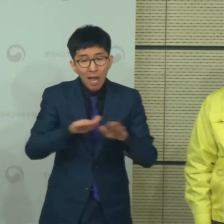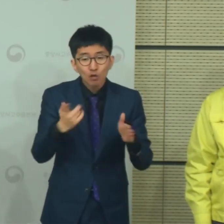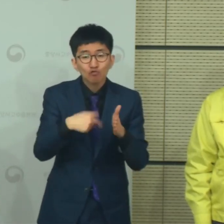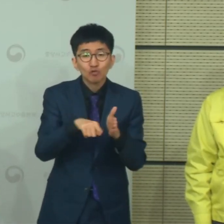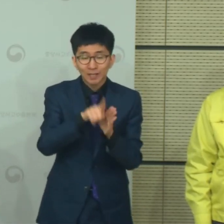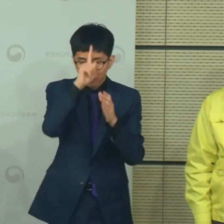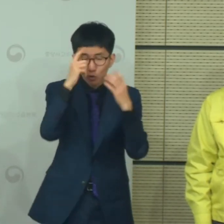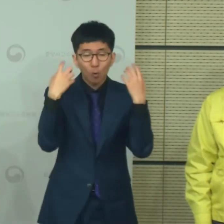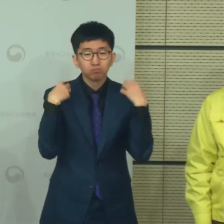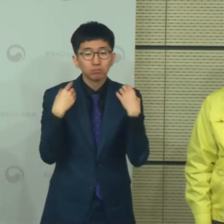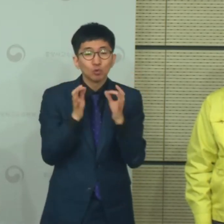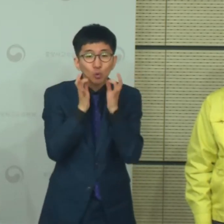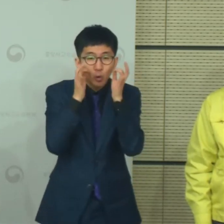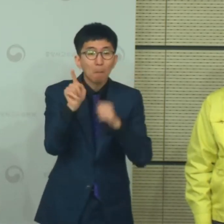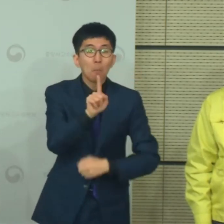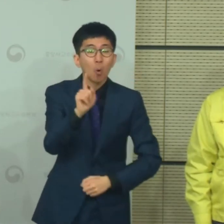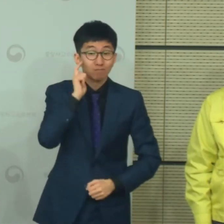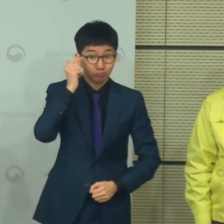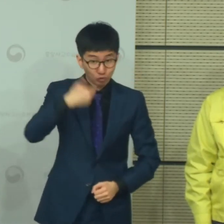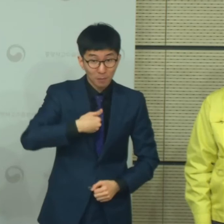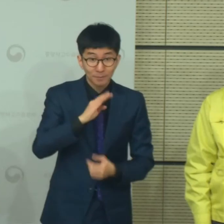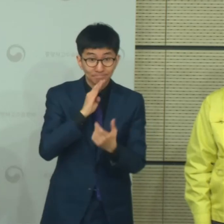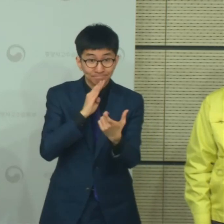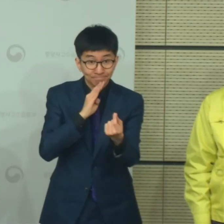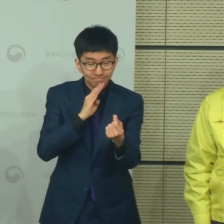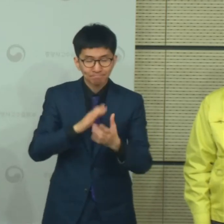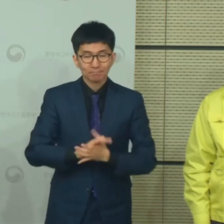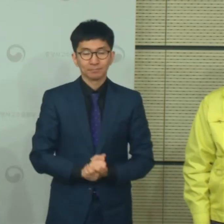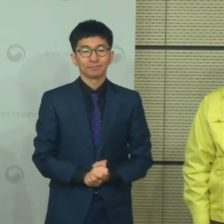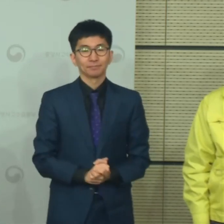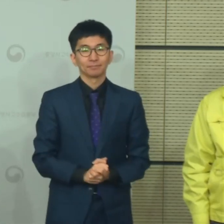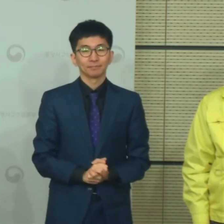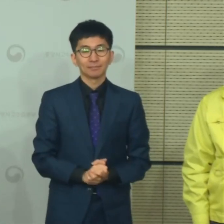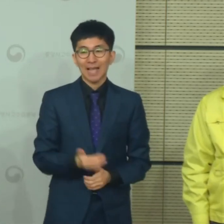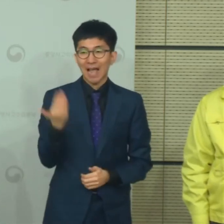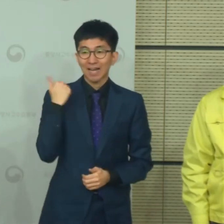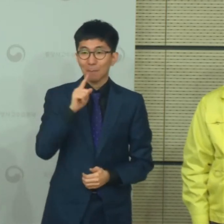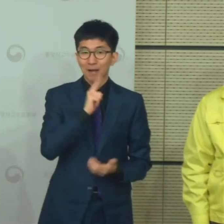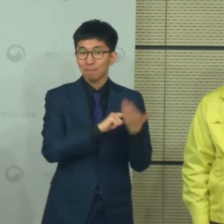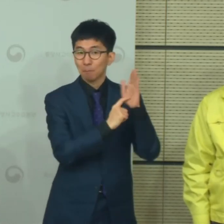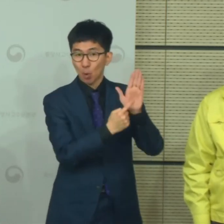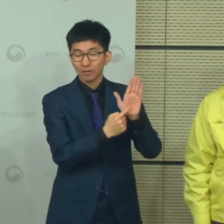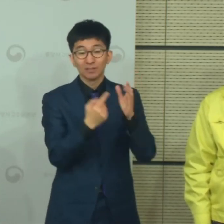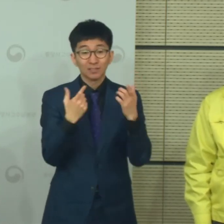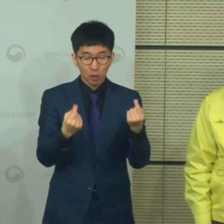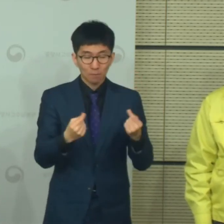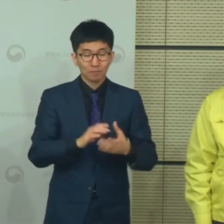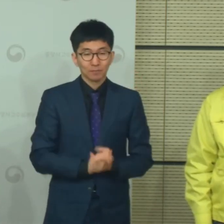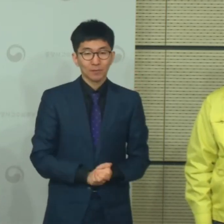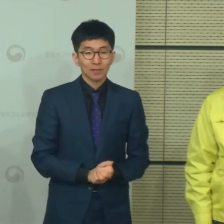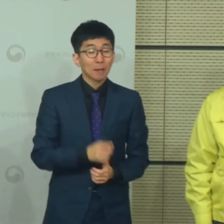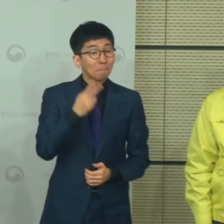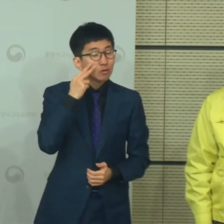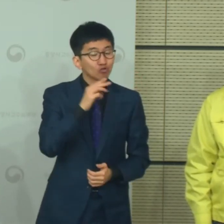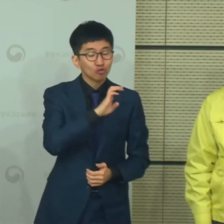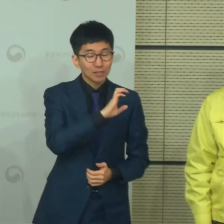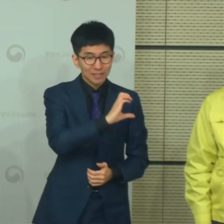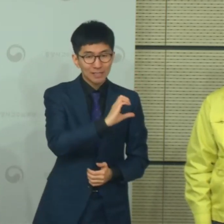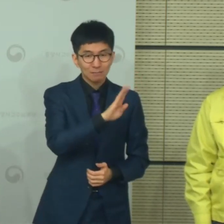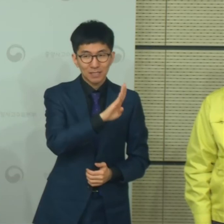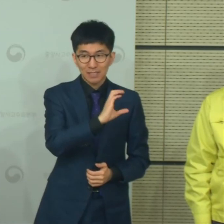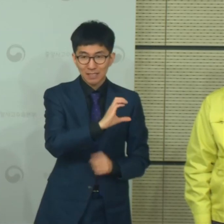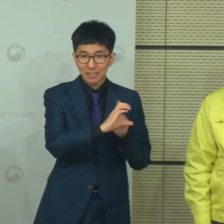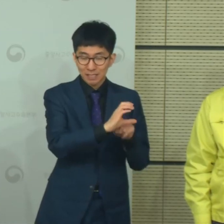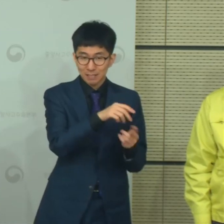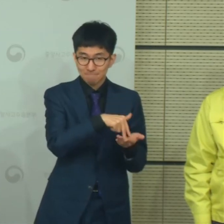기울이고 있느냐 하는 점으로 이해를 했습니다. 그 아까도 말씀드렸습니다만 그 미국 CDC의 조치는 한국에 대한